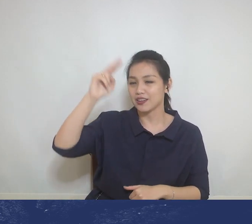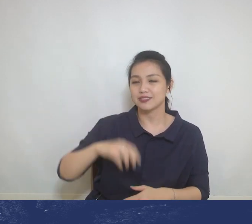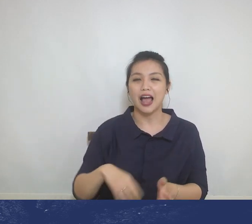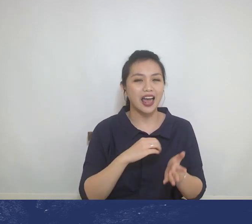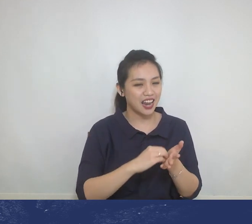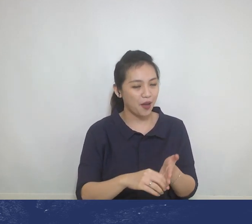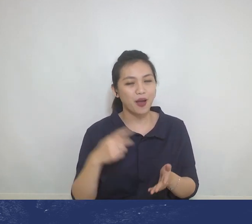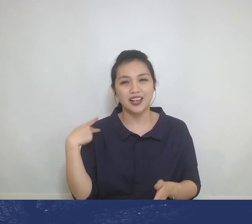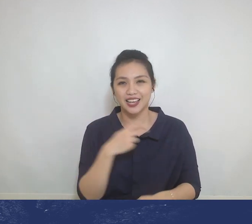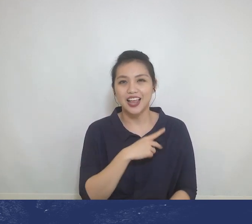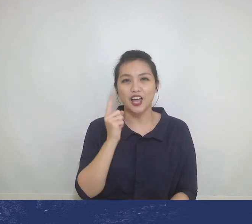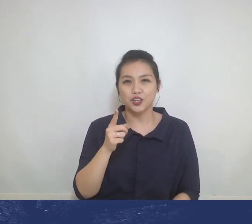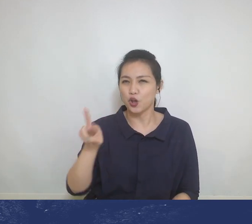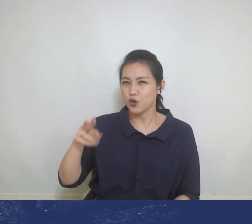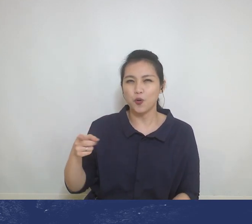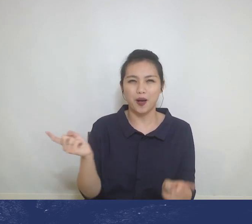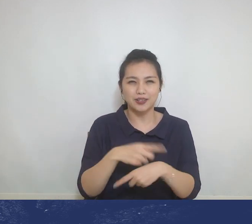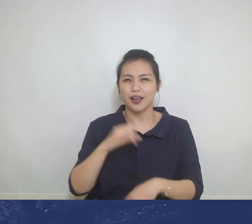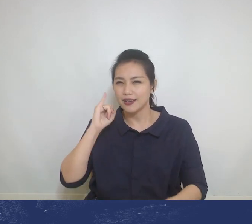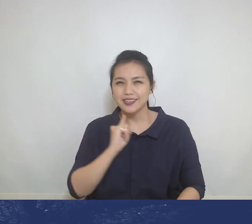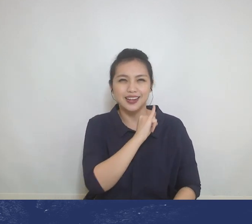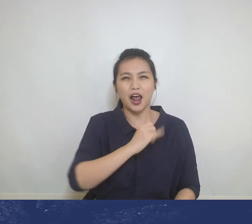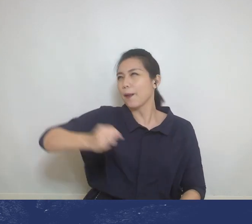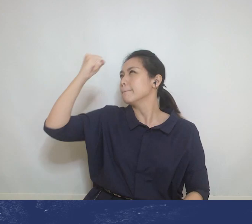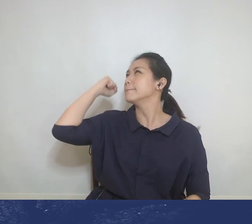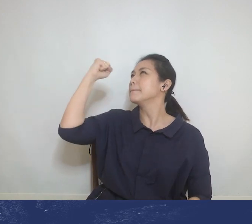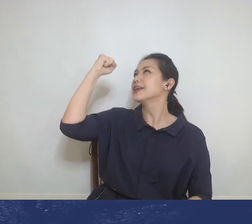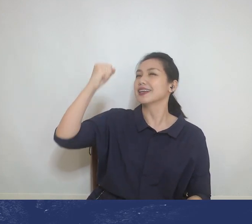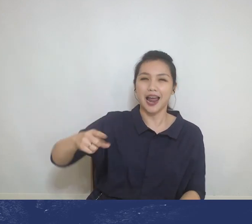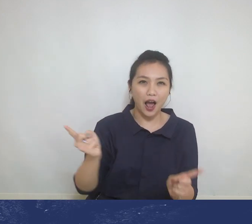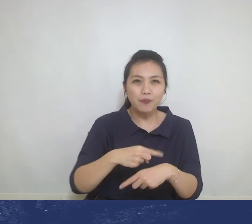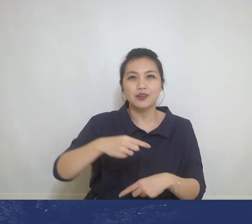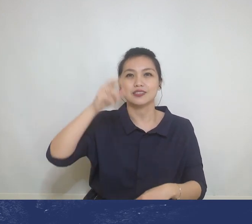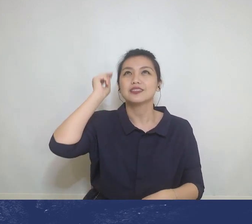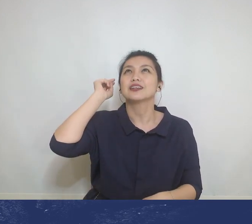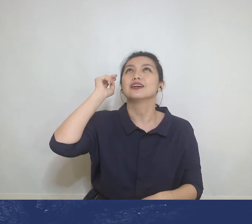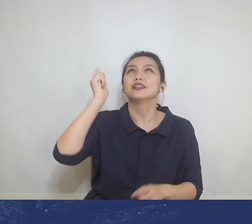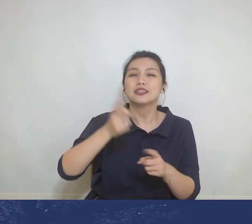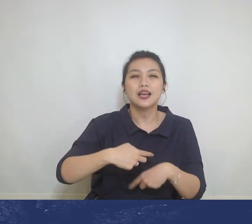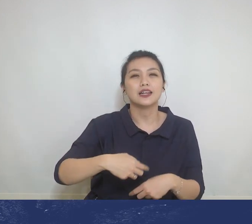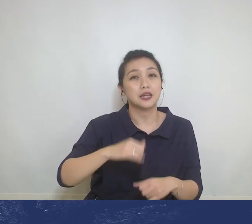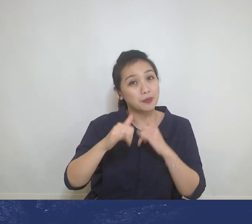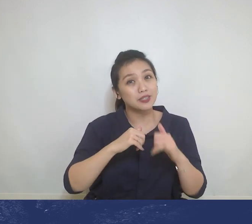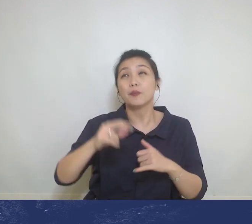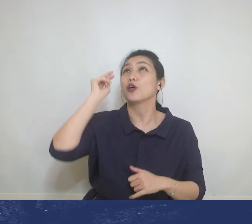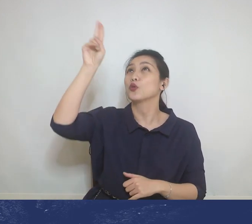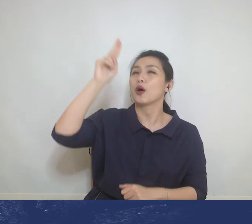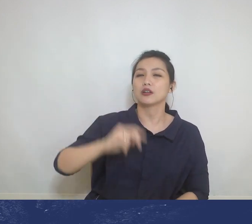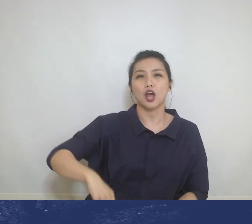kita nama kita akan diubah menjadi Israel. Berkemenangan bersama dengan Tuhan. Tuhan yang